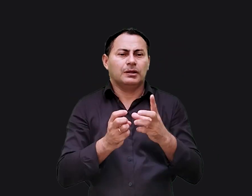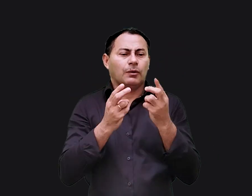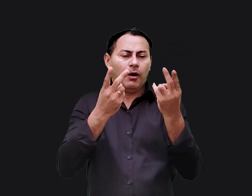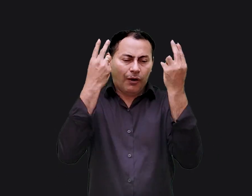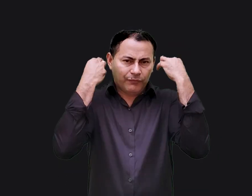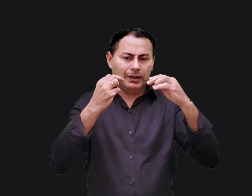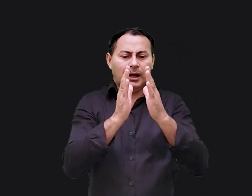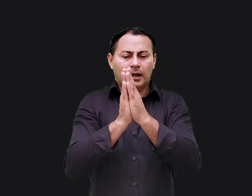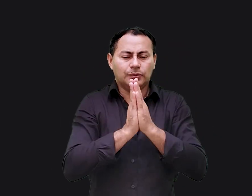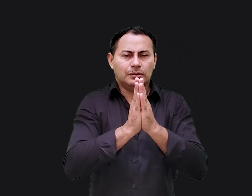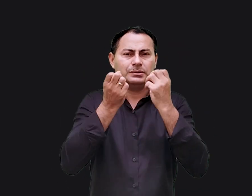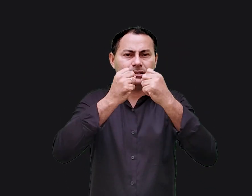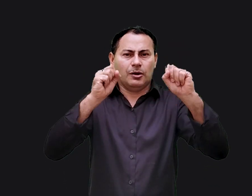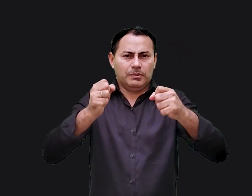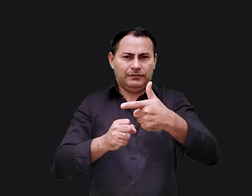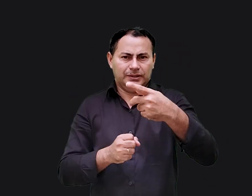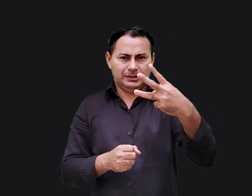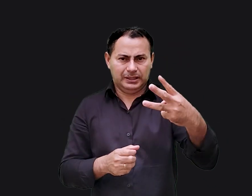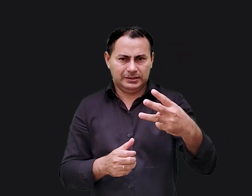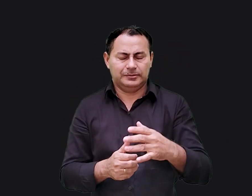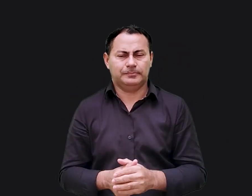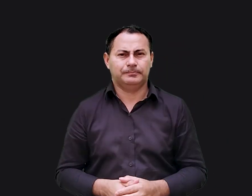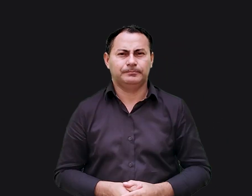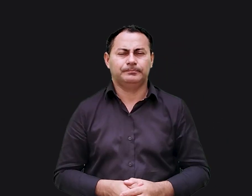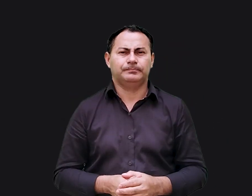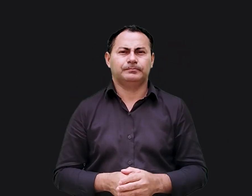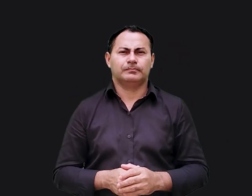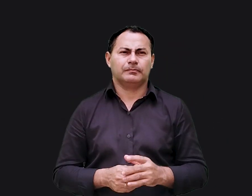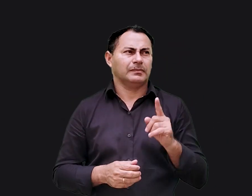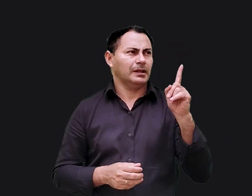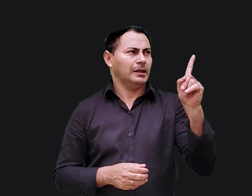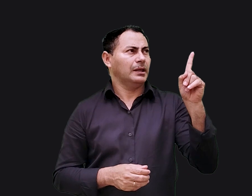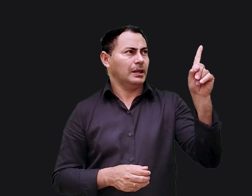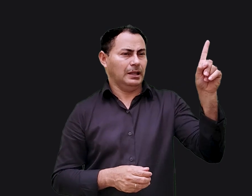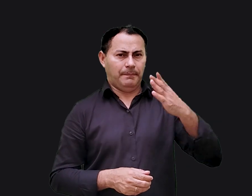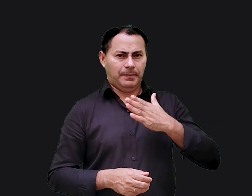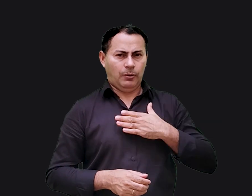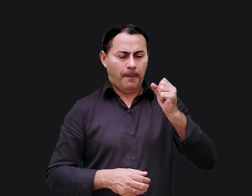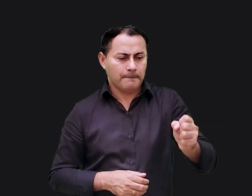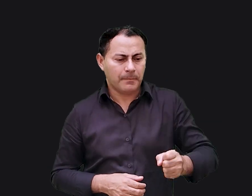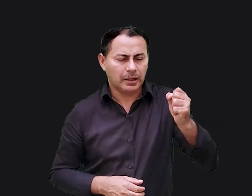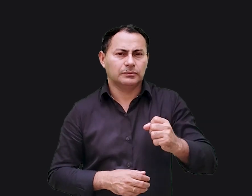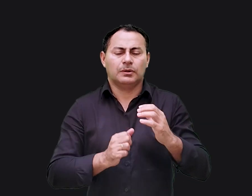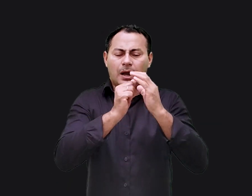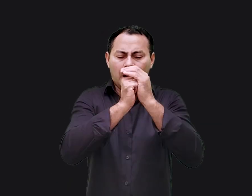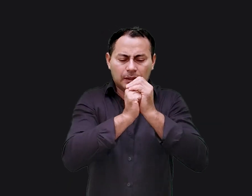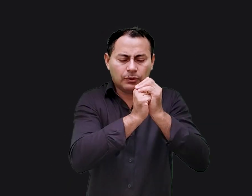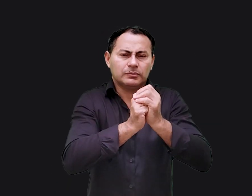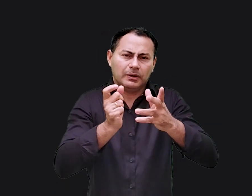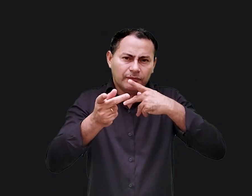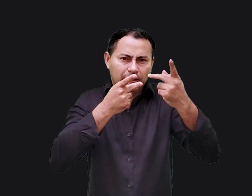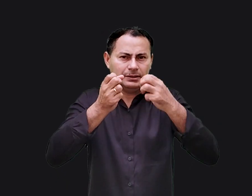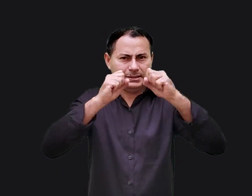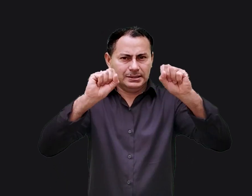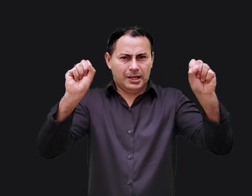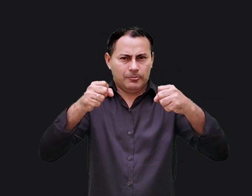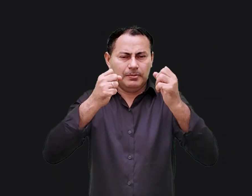como uma ovelha e adoro com o Salmo 23. E como ele é o meu pastor, eu o adoro declarando esse